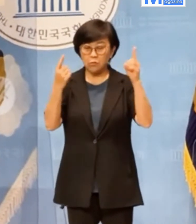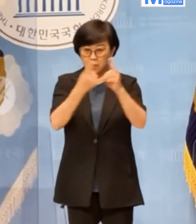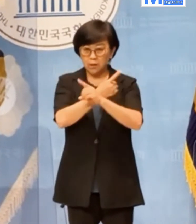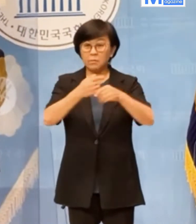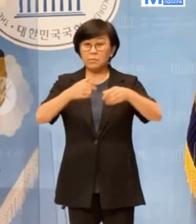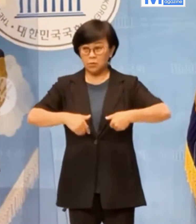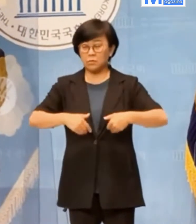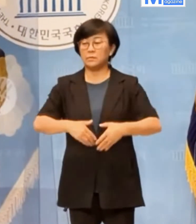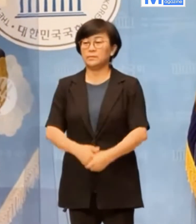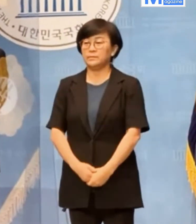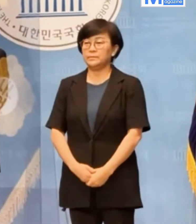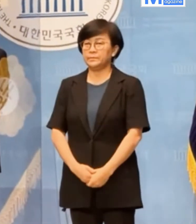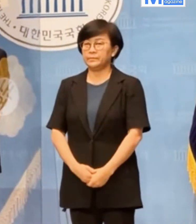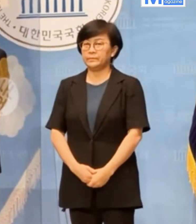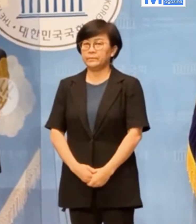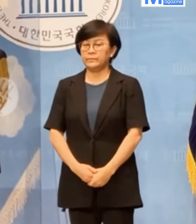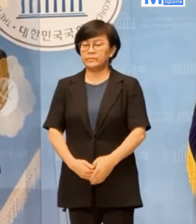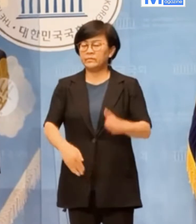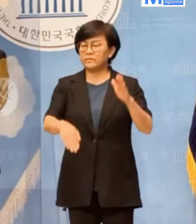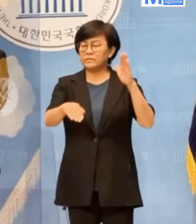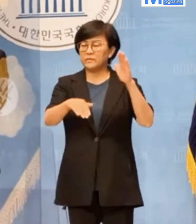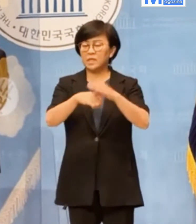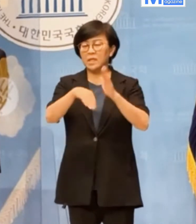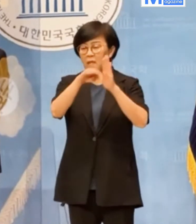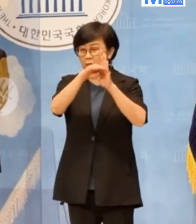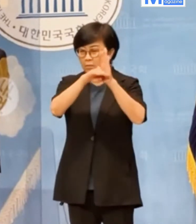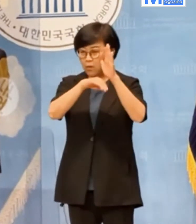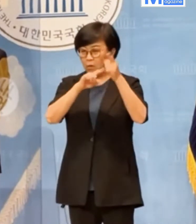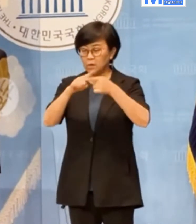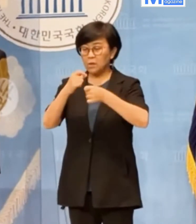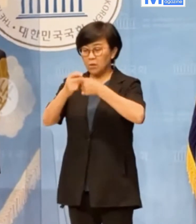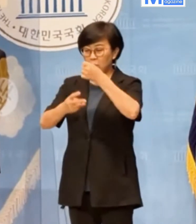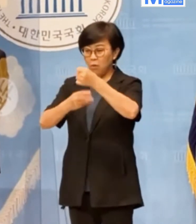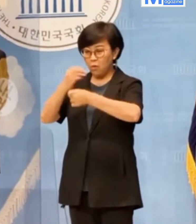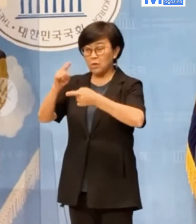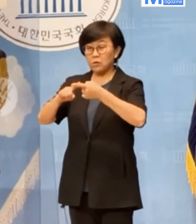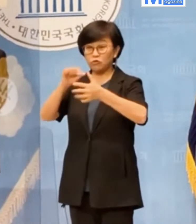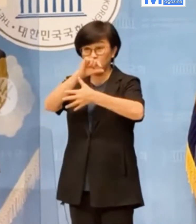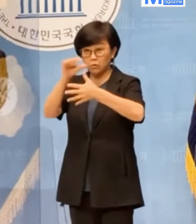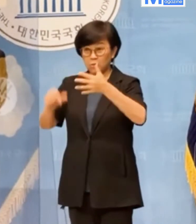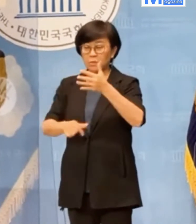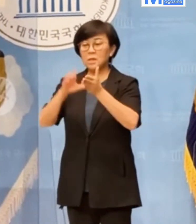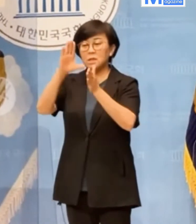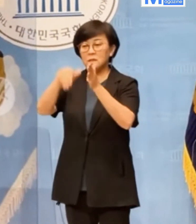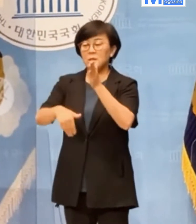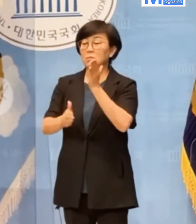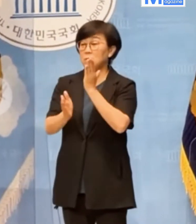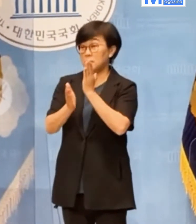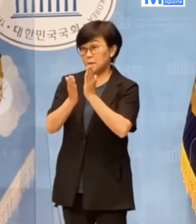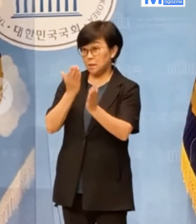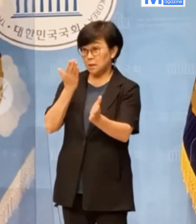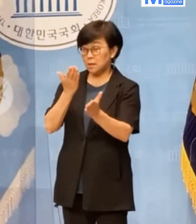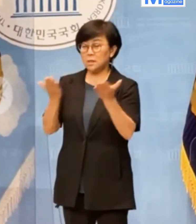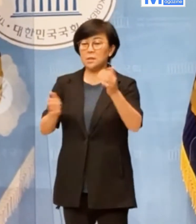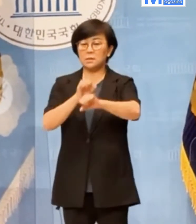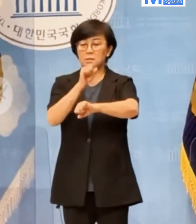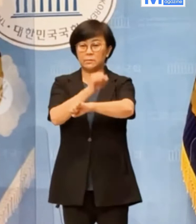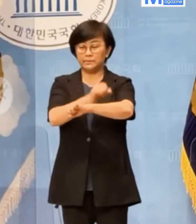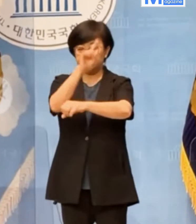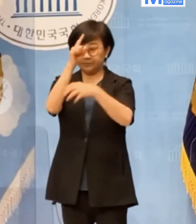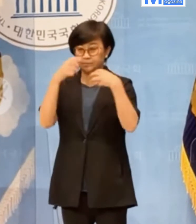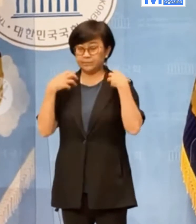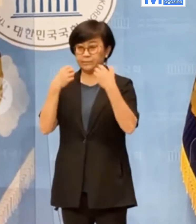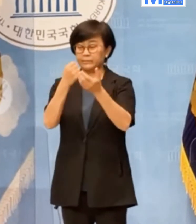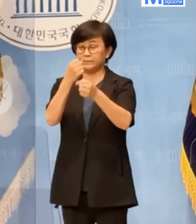합니다. 계급제와 연공서열제는 시대 흐름에 맞지 않습니다. 일 잘하는 정부를